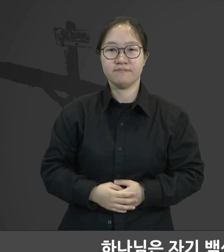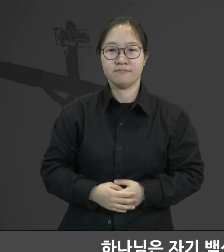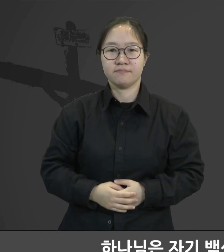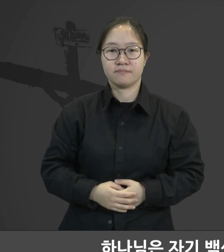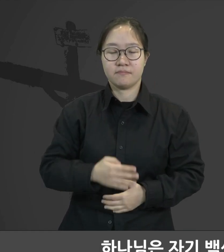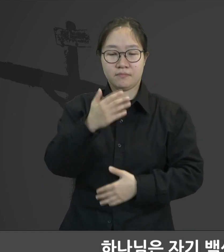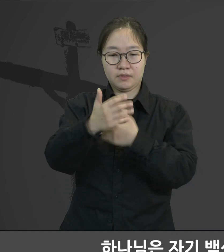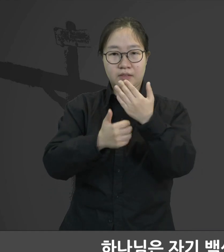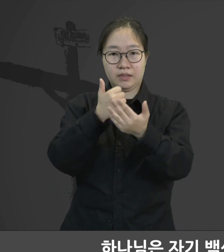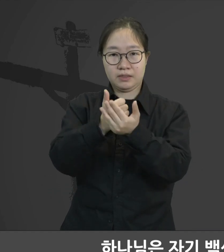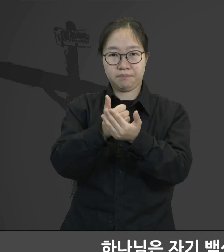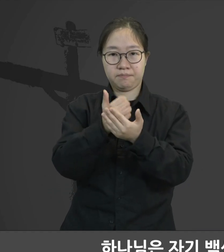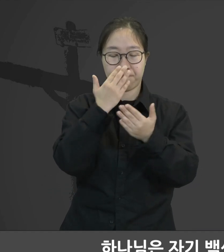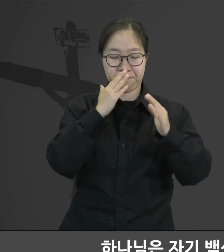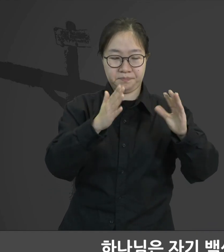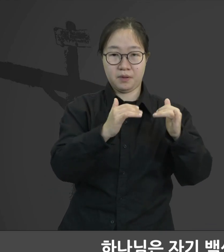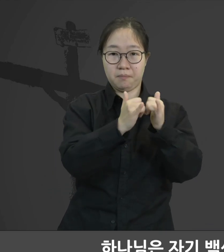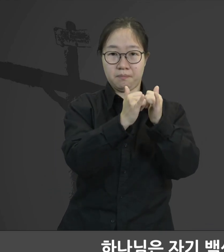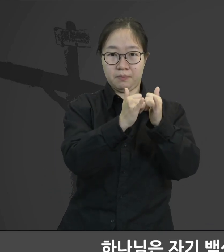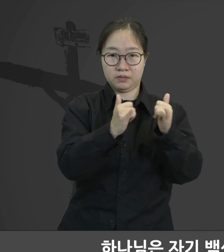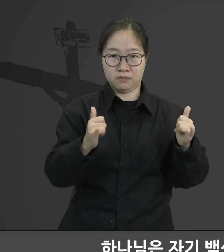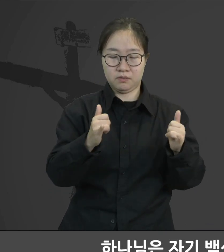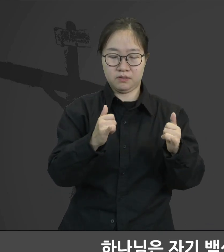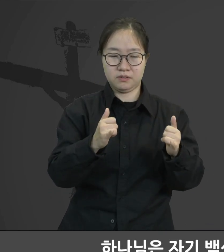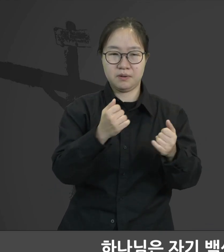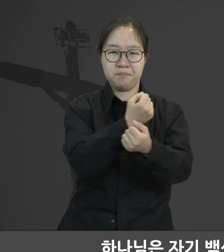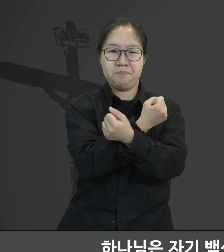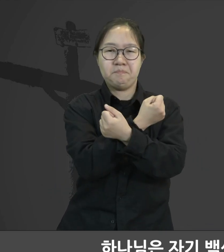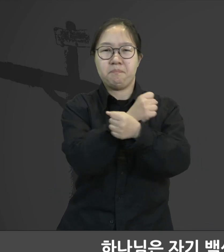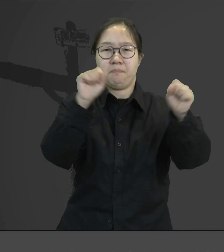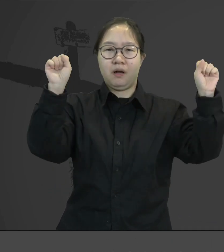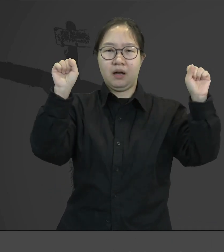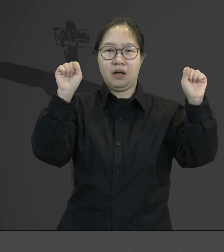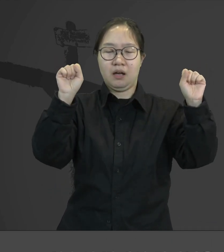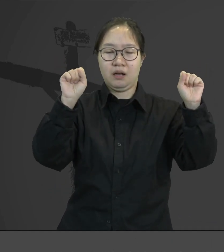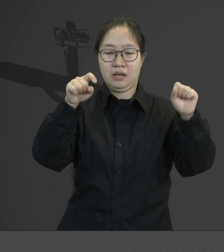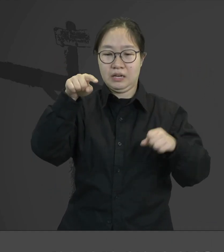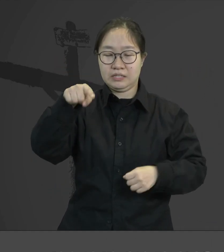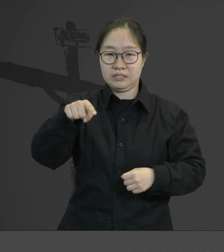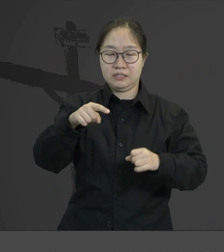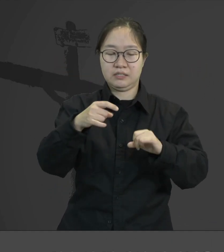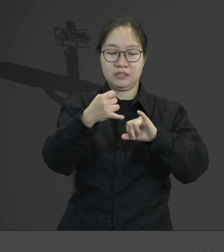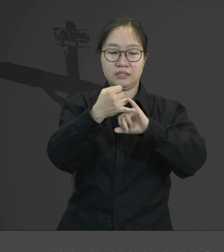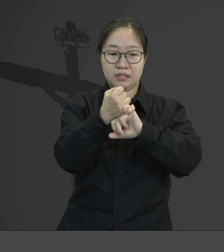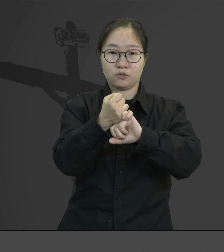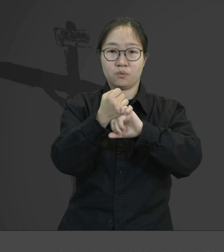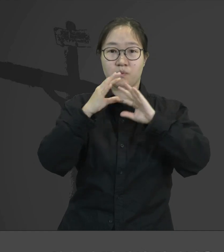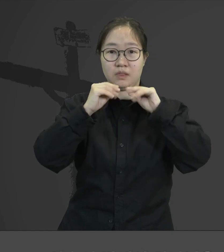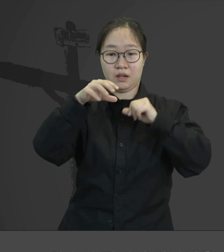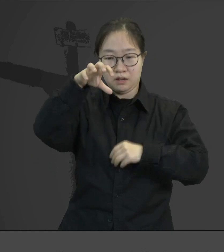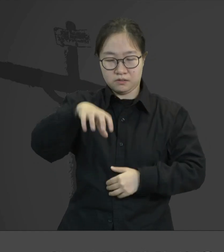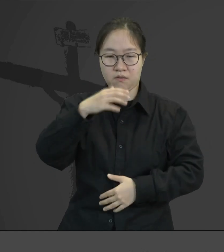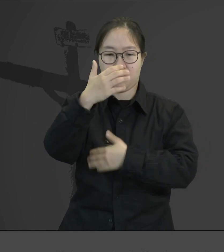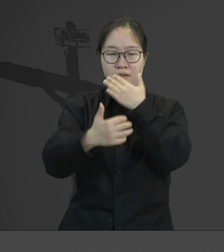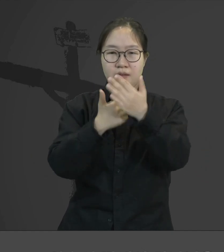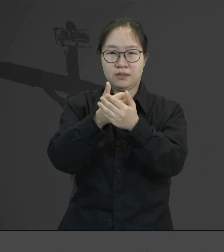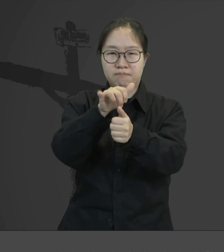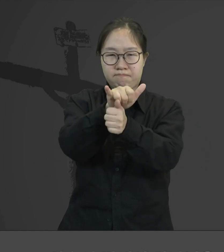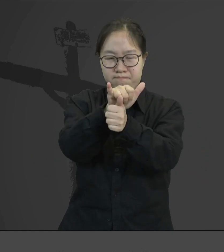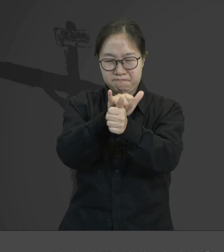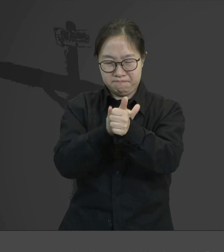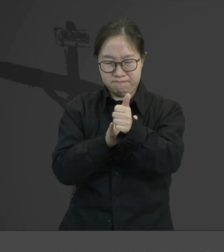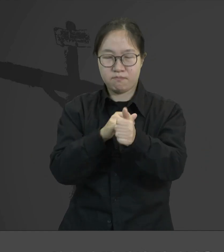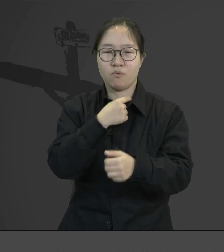자기 백성을 애굽에서 끌어내어 노예의 삶에서 벗어나게 하고 약속의 땅에서 하나님을 섬기며 살게